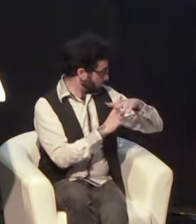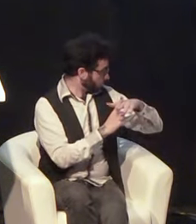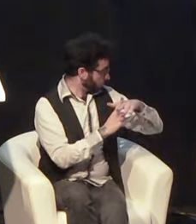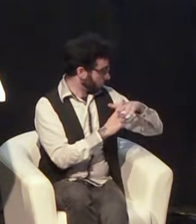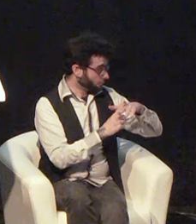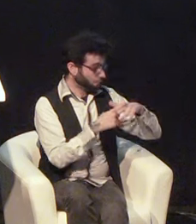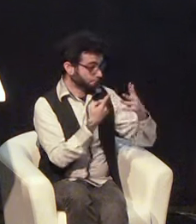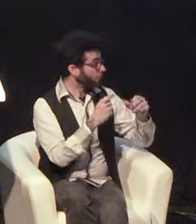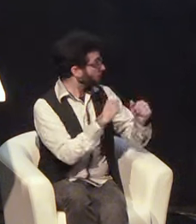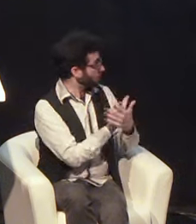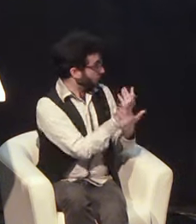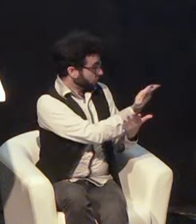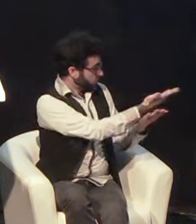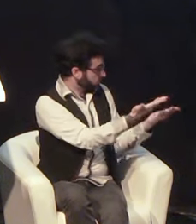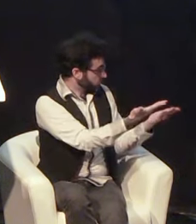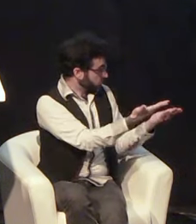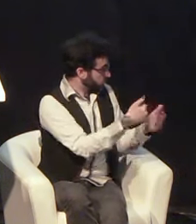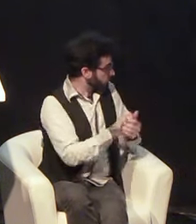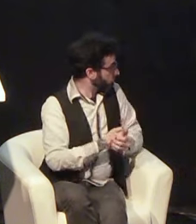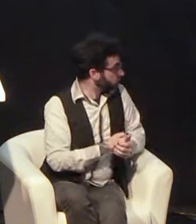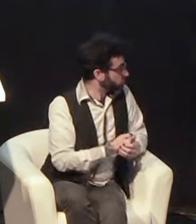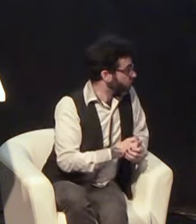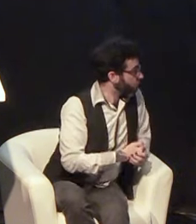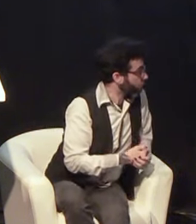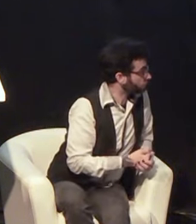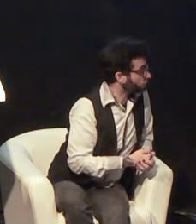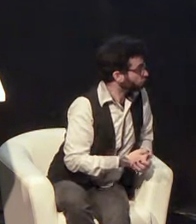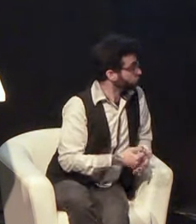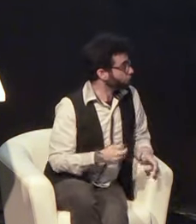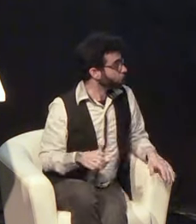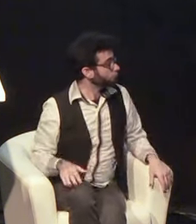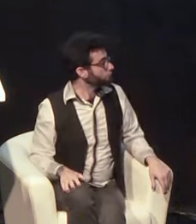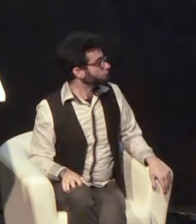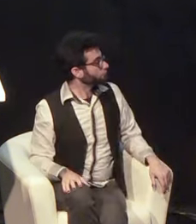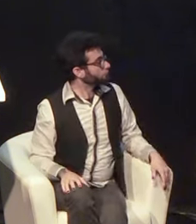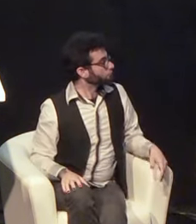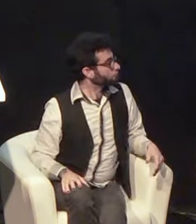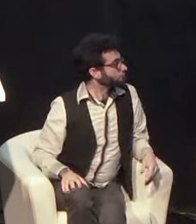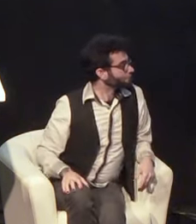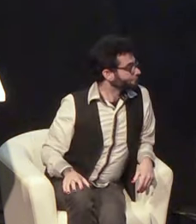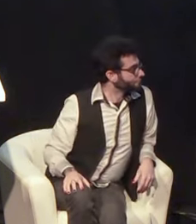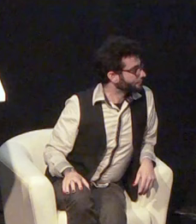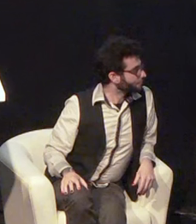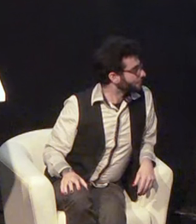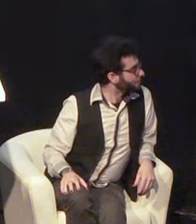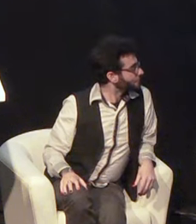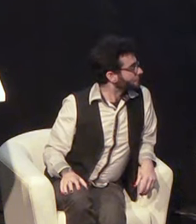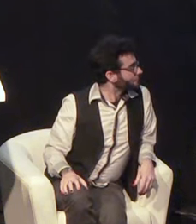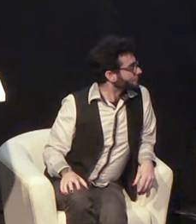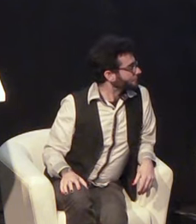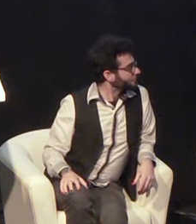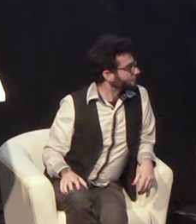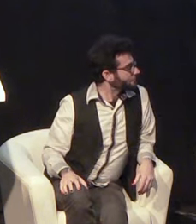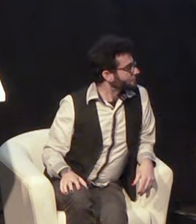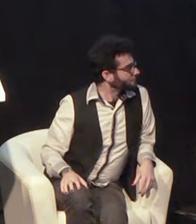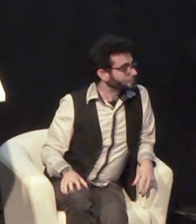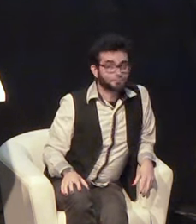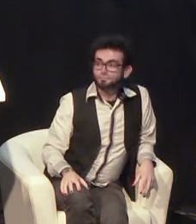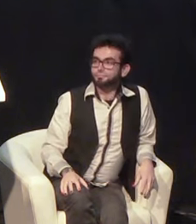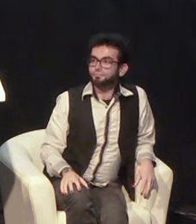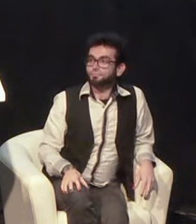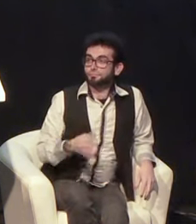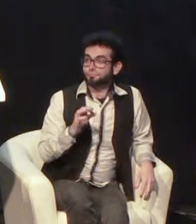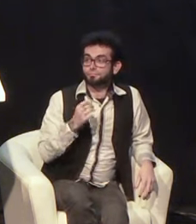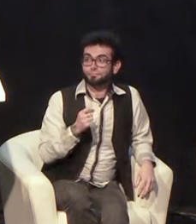exprimée par rapport à l'intégration. Qu'est-ce que vous pouvez... Vous pouvez répéter la question.